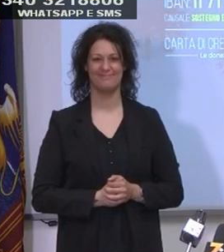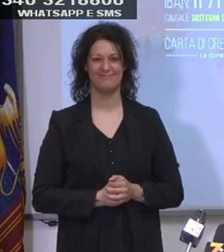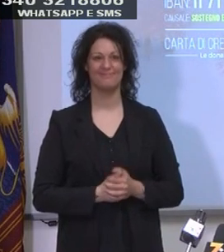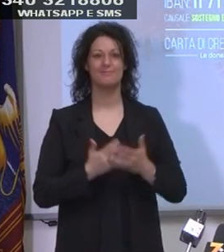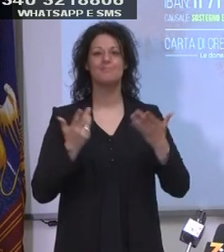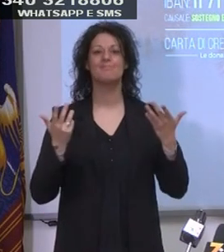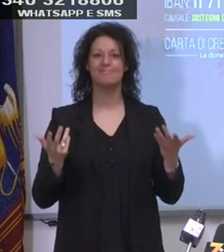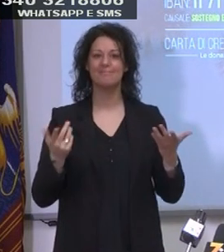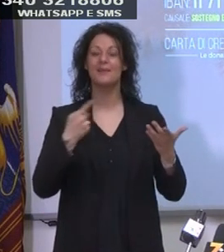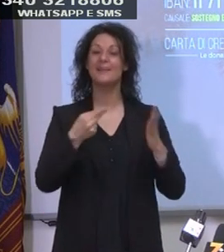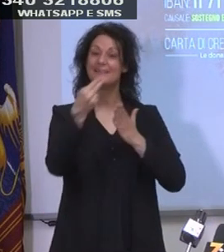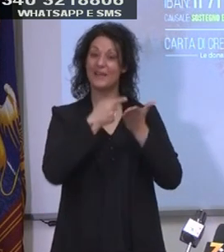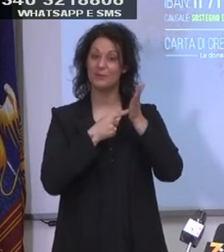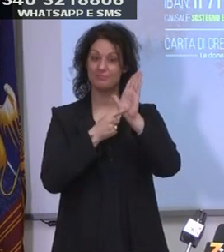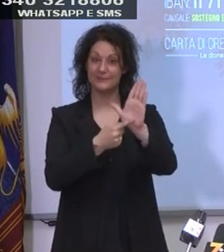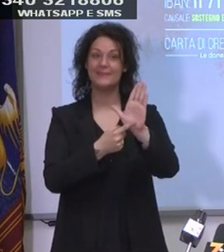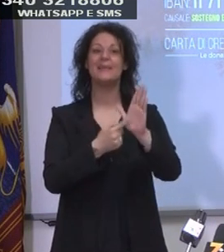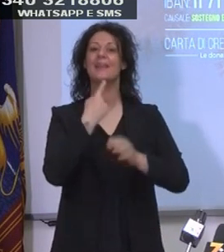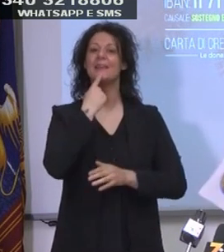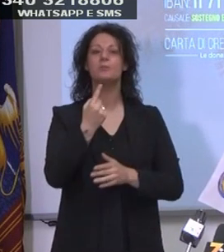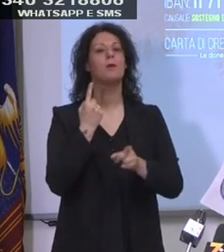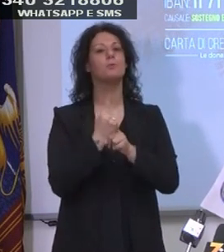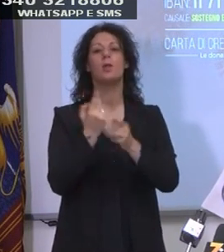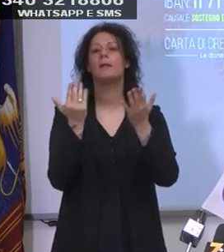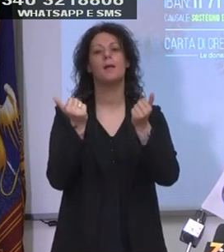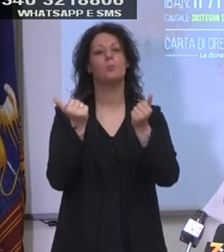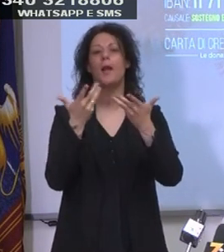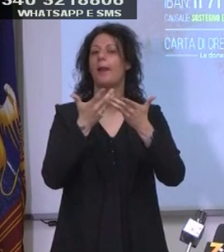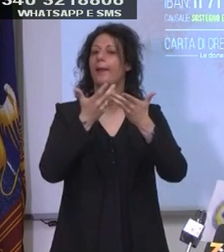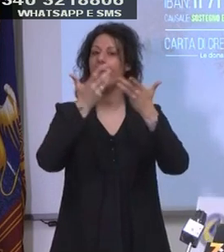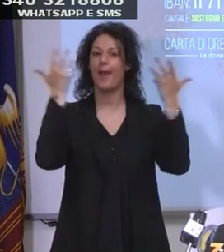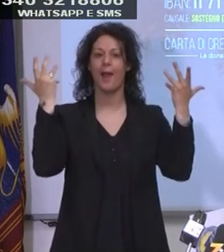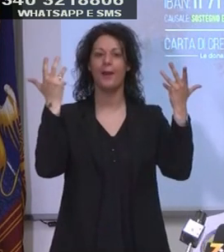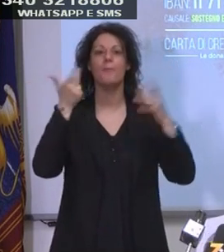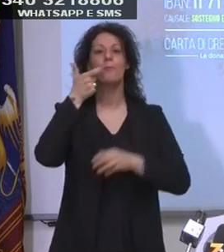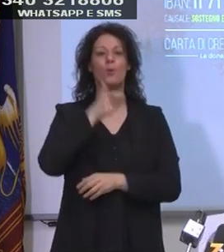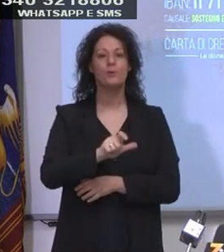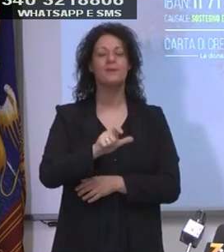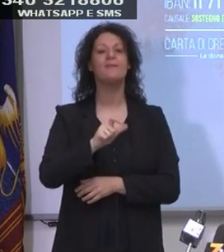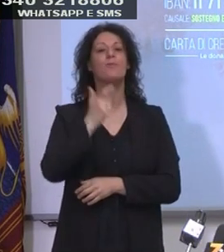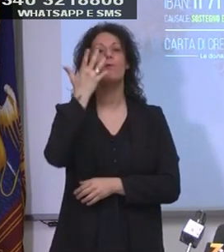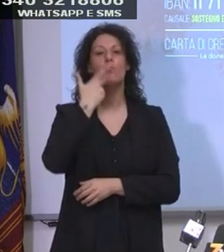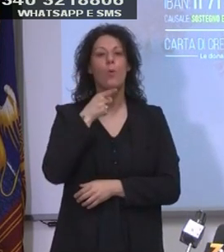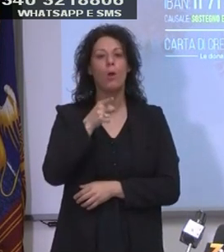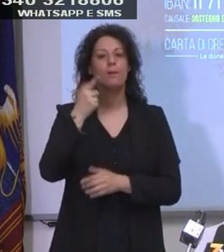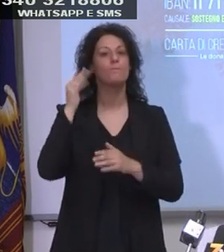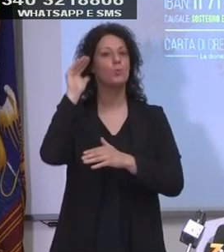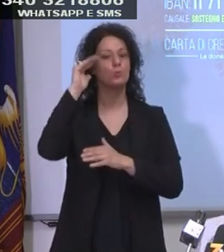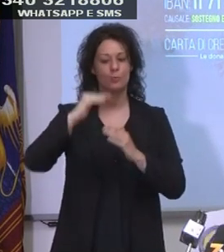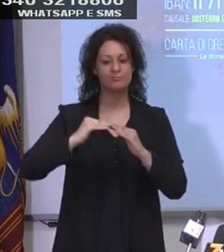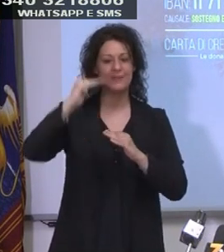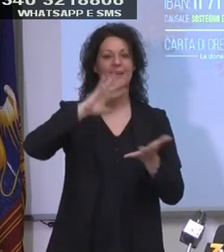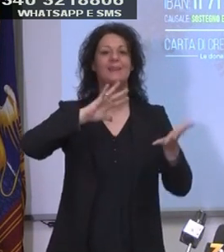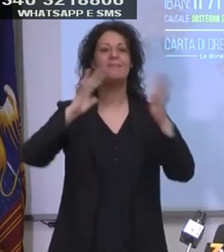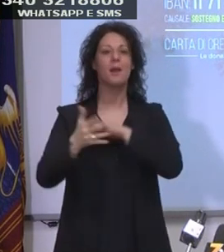E scrive che, di salutare Chiara, la disegnata, e vuol fare anche lei il linguaggio dei